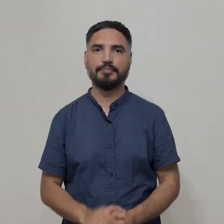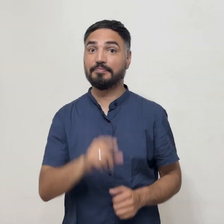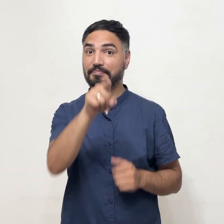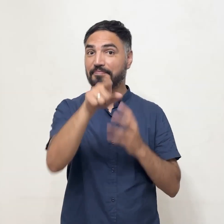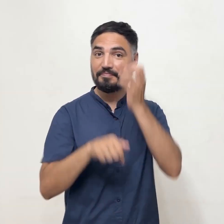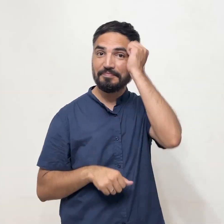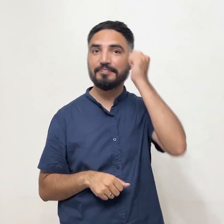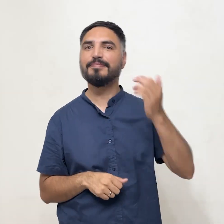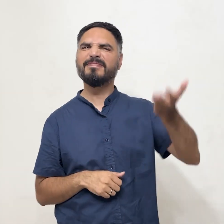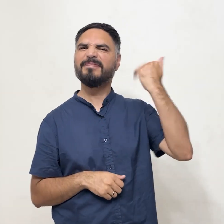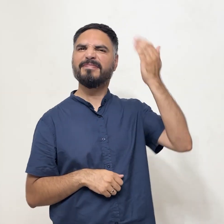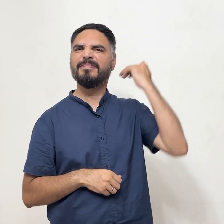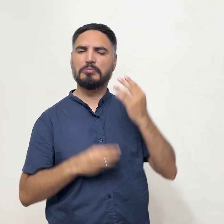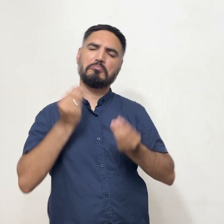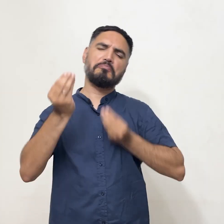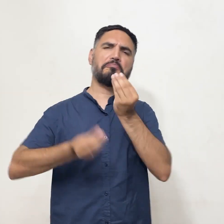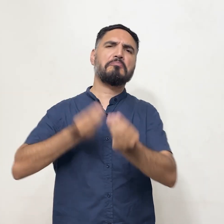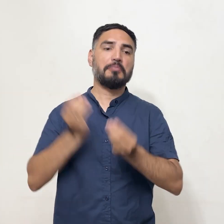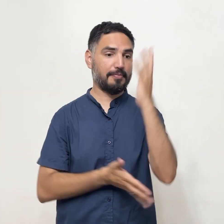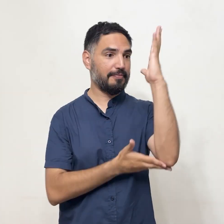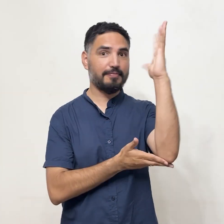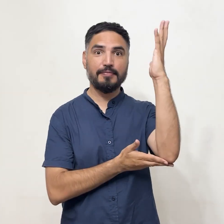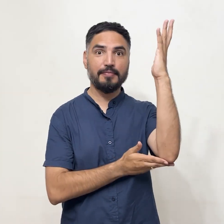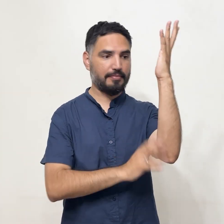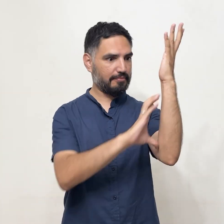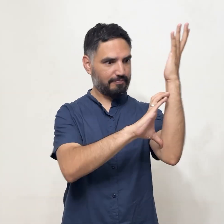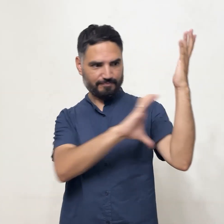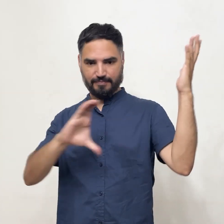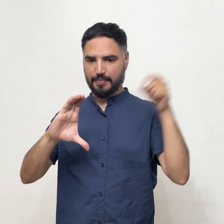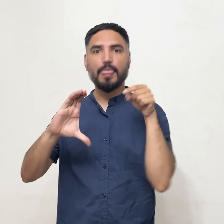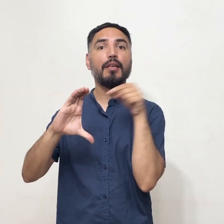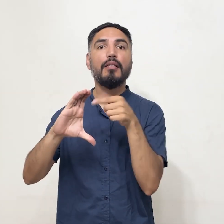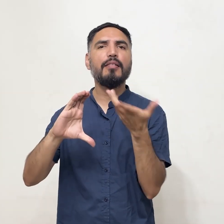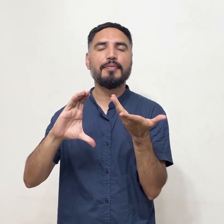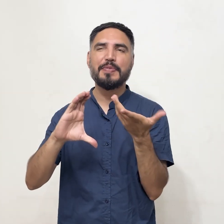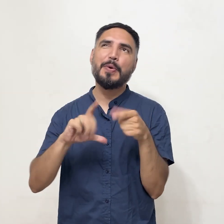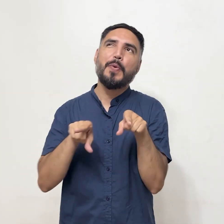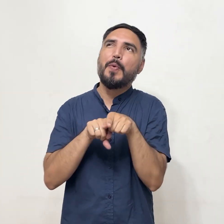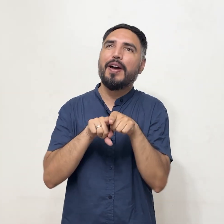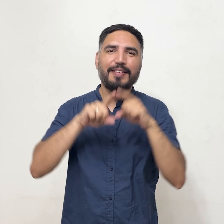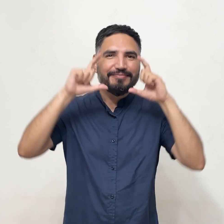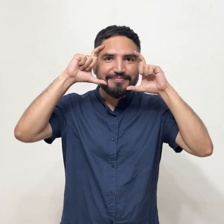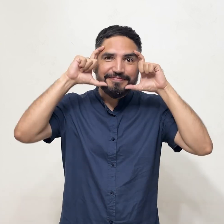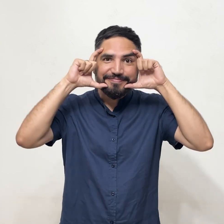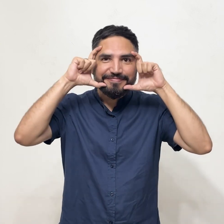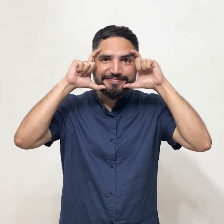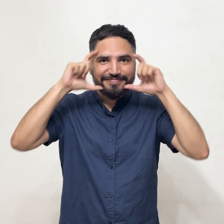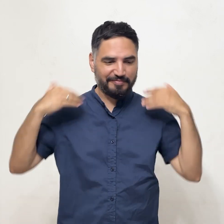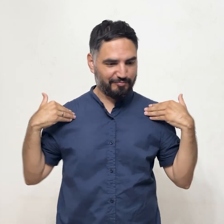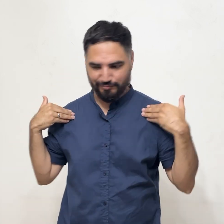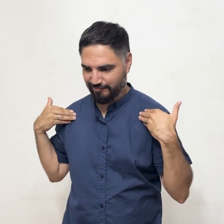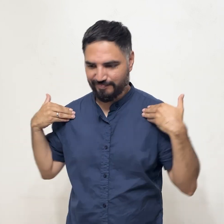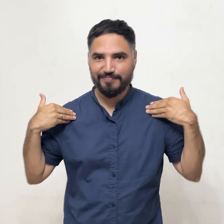¿Recuerdas que antes estuvimos hablando acerca del tronco del árbol, que representaba la expresión facial y el movimiento del